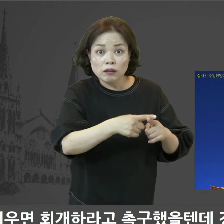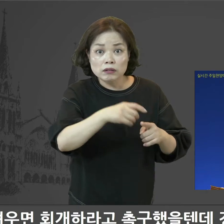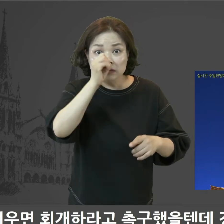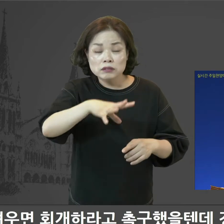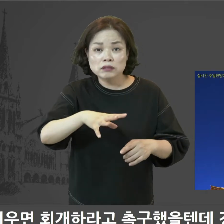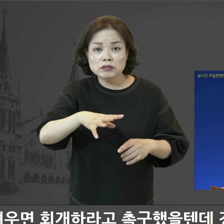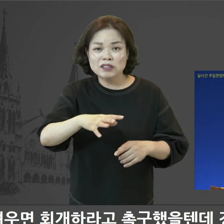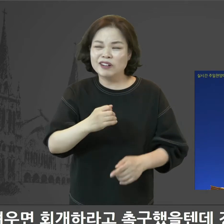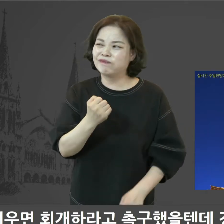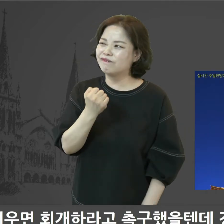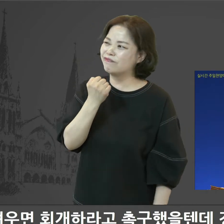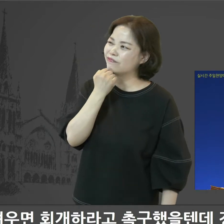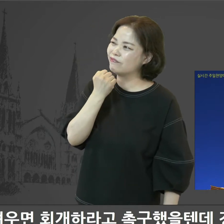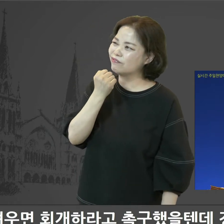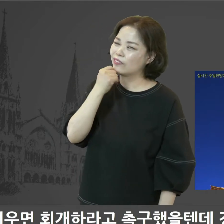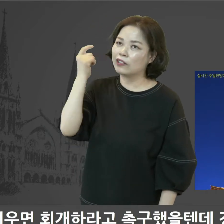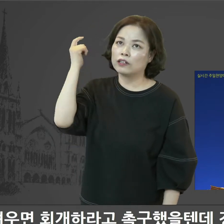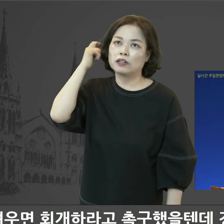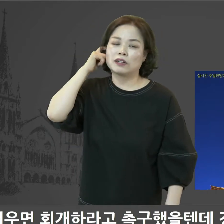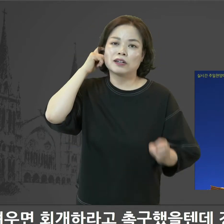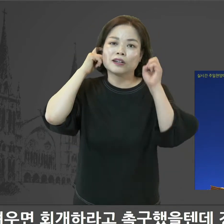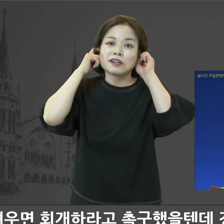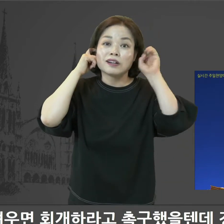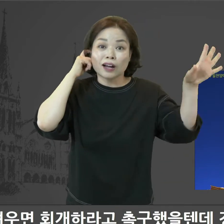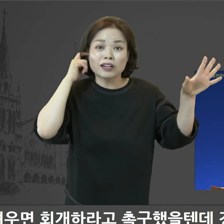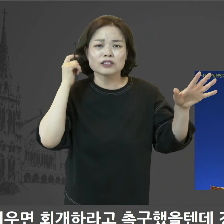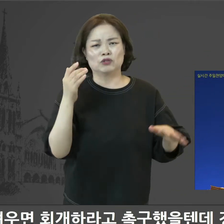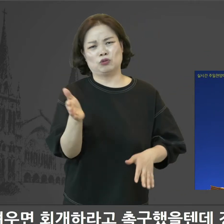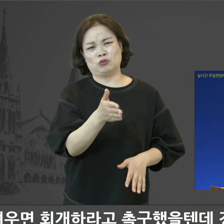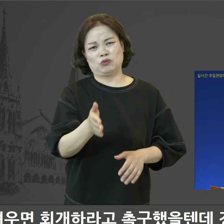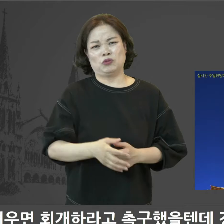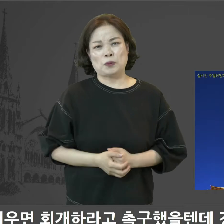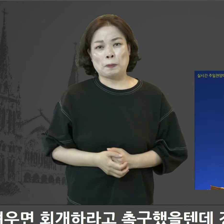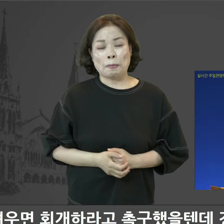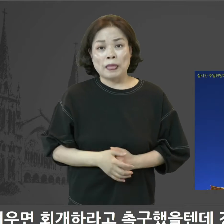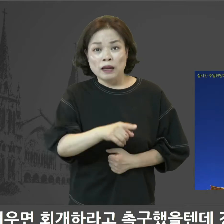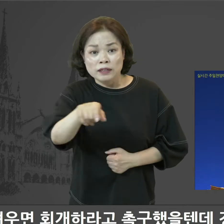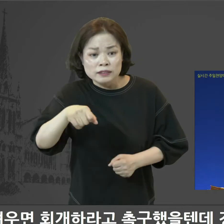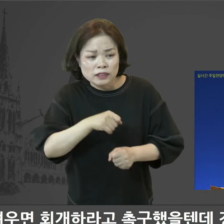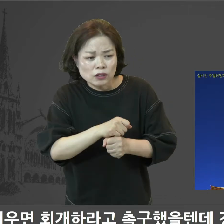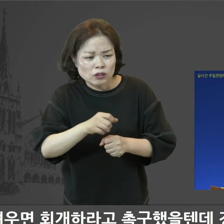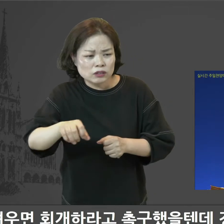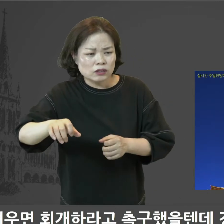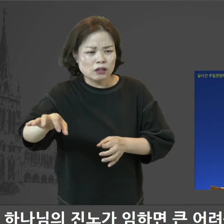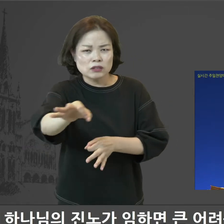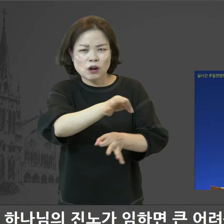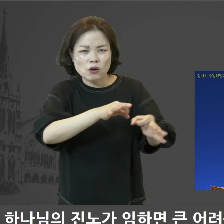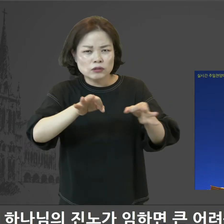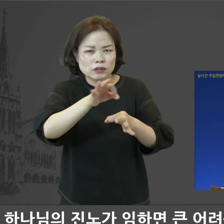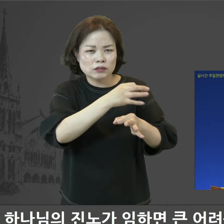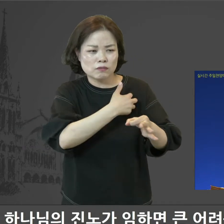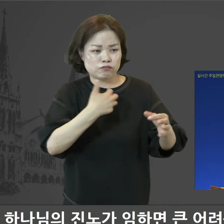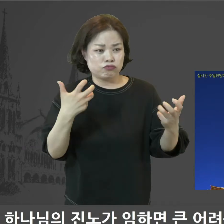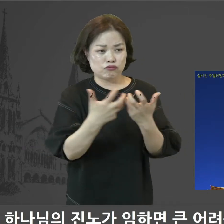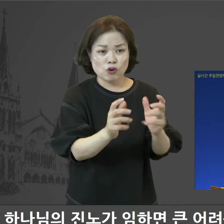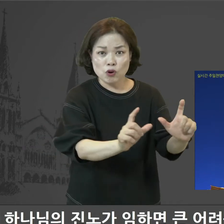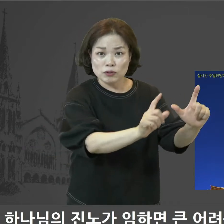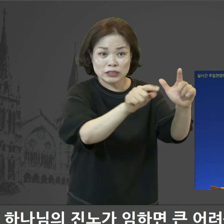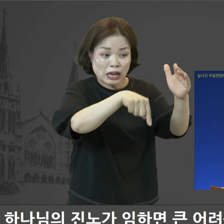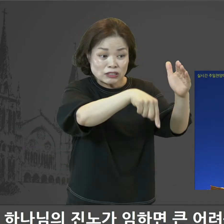그저 웃음거리밖에 되지 않을까 걱정할 정도였습니다. 더군다나 경제적으로 호황을 누리고 있는